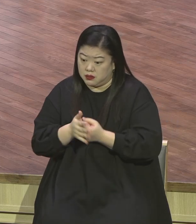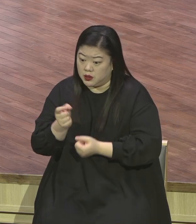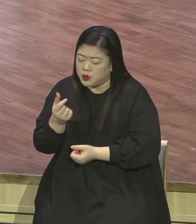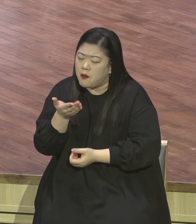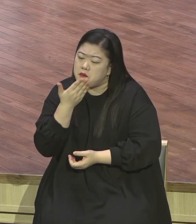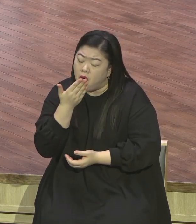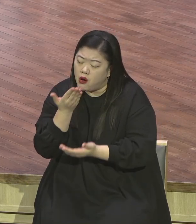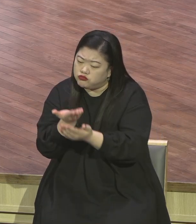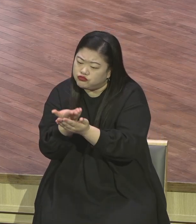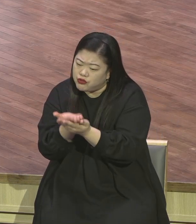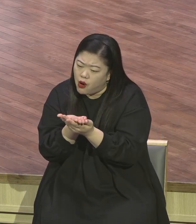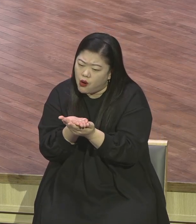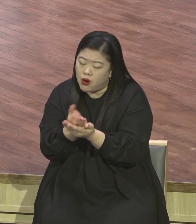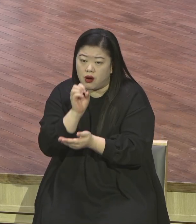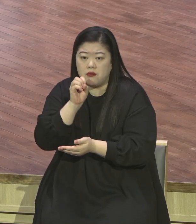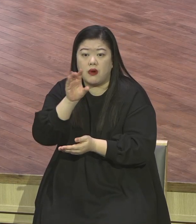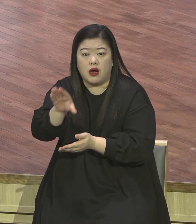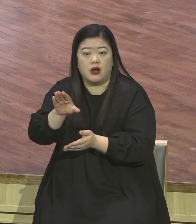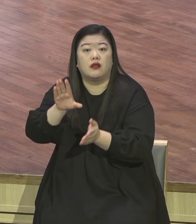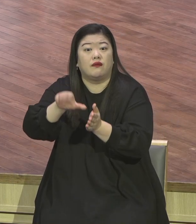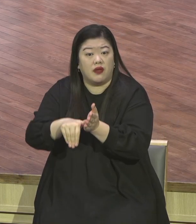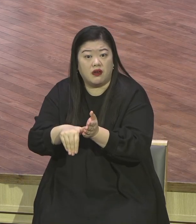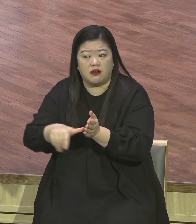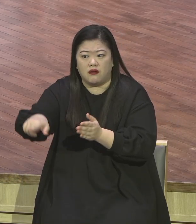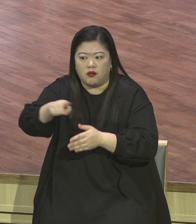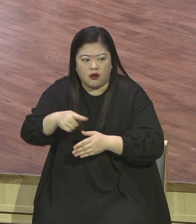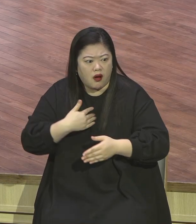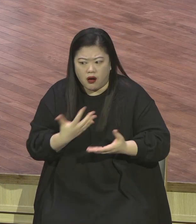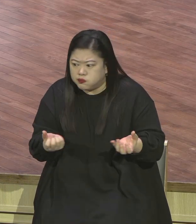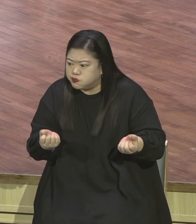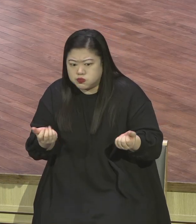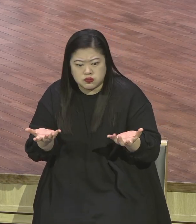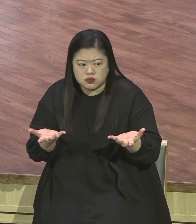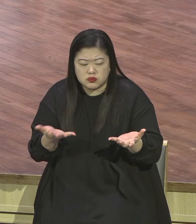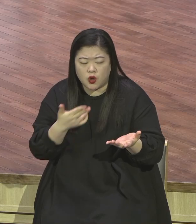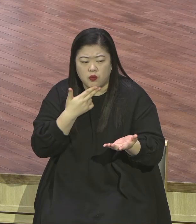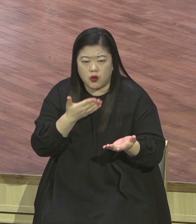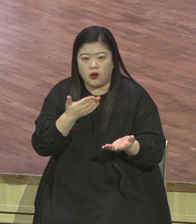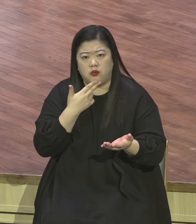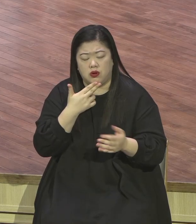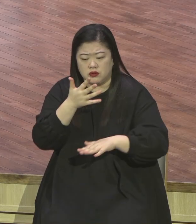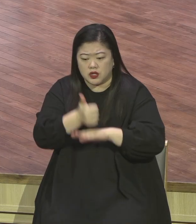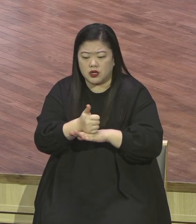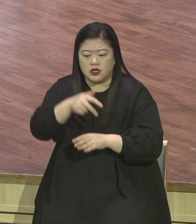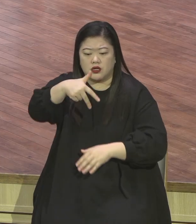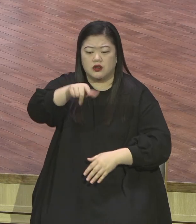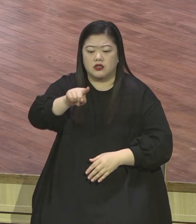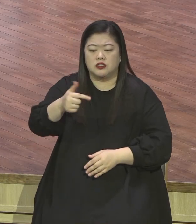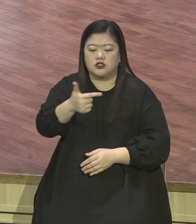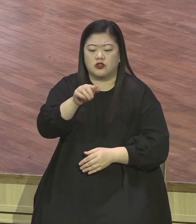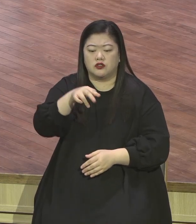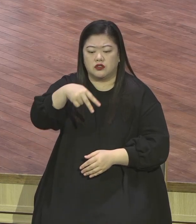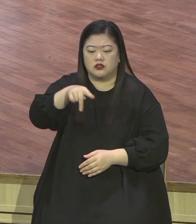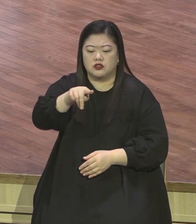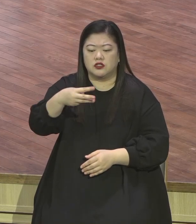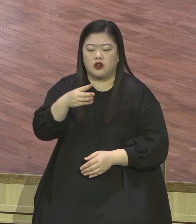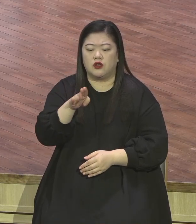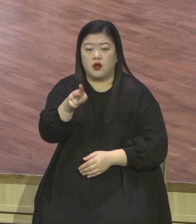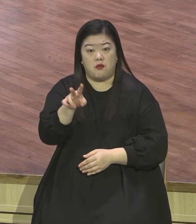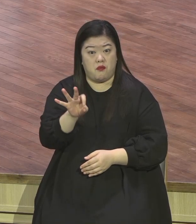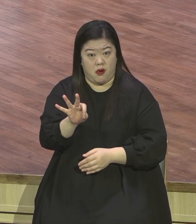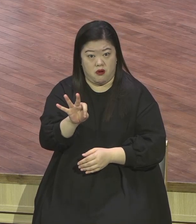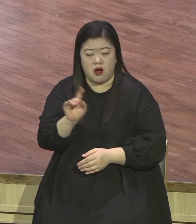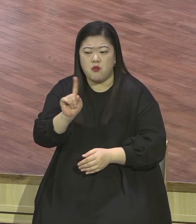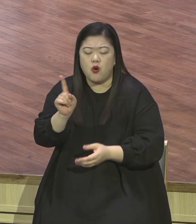먹게 되는 진설병 밖에 없었어요. 그런데 제사장만 먹게 되는 일법적으로 제사장 이외에 먹으면 저주받아요.